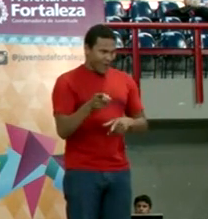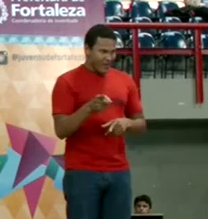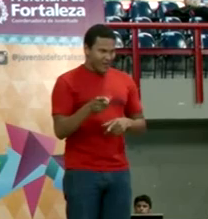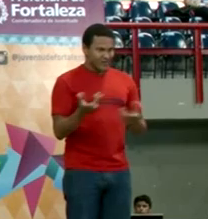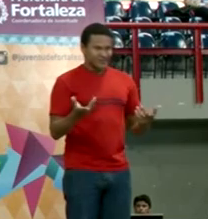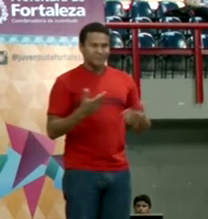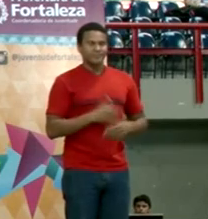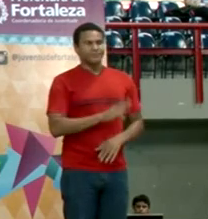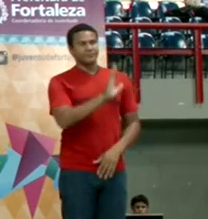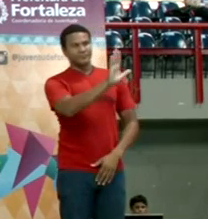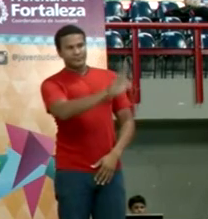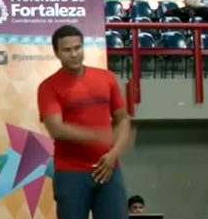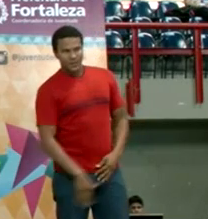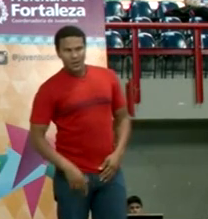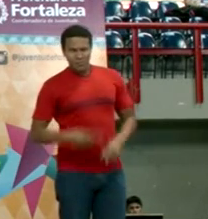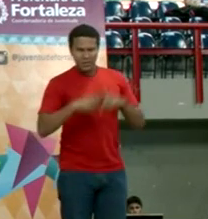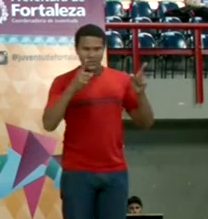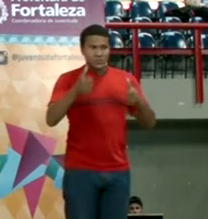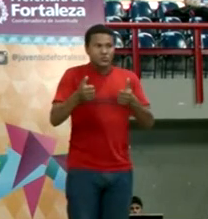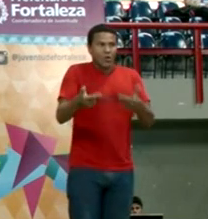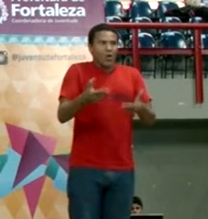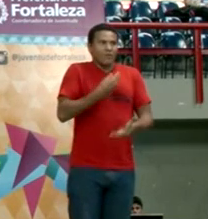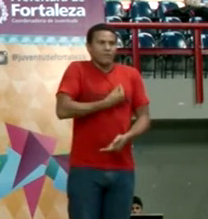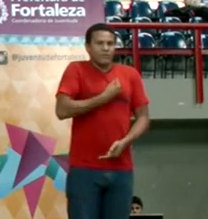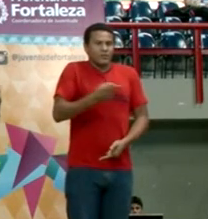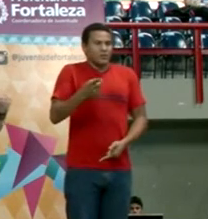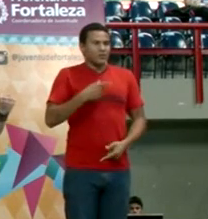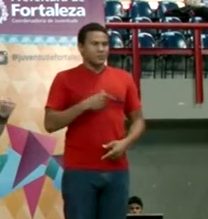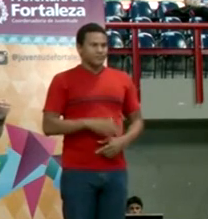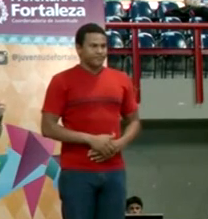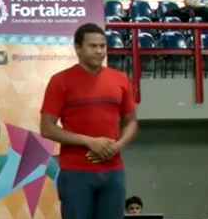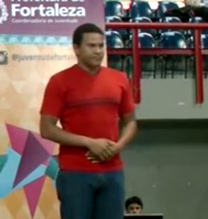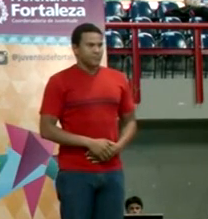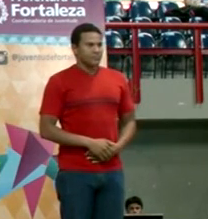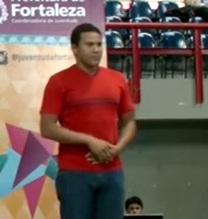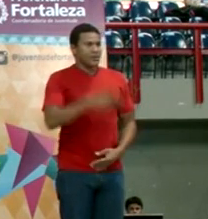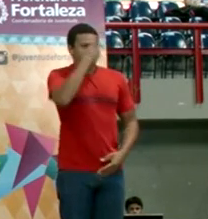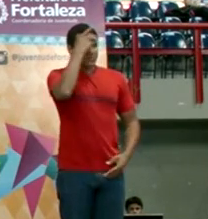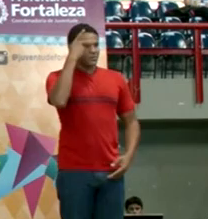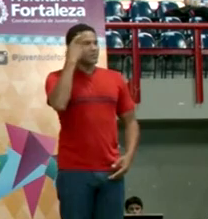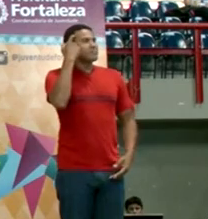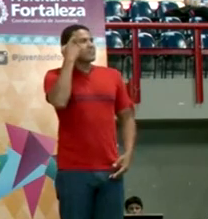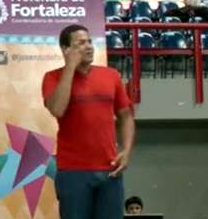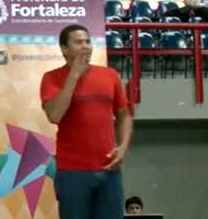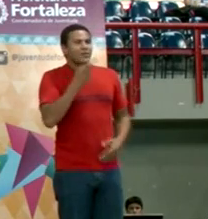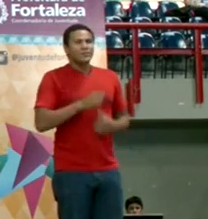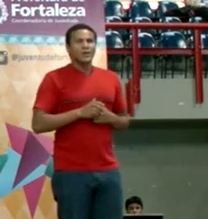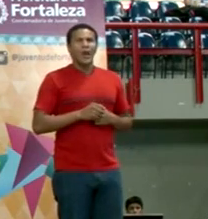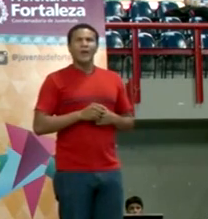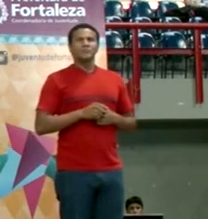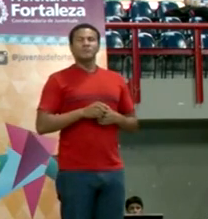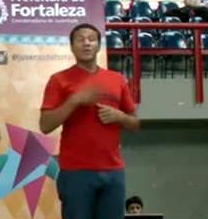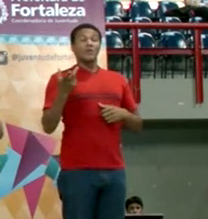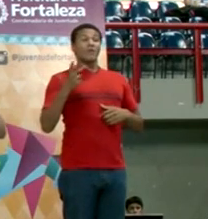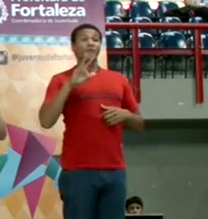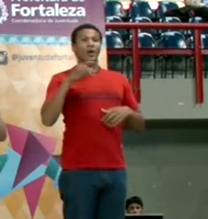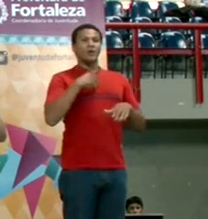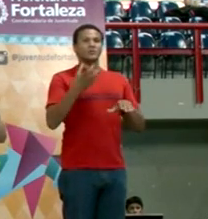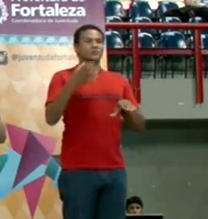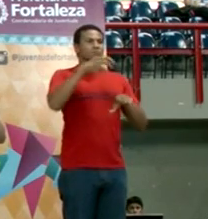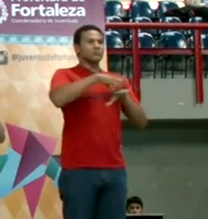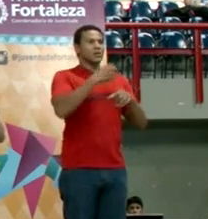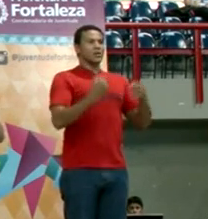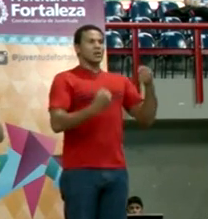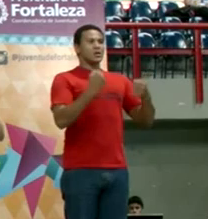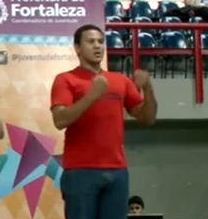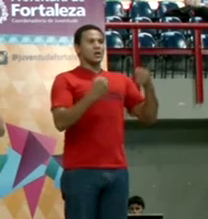Só que aí o destino deu uma mãozinha. O príncipe disse que ia desfilar em carro aberto antes da reunião. E os carros